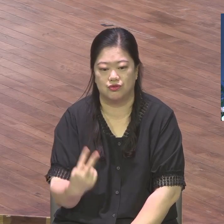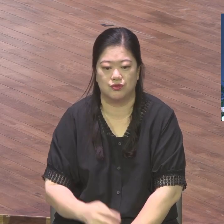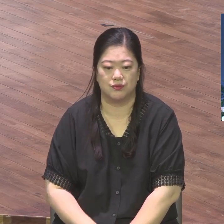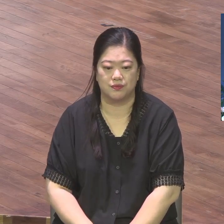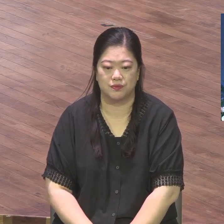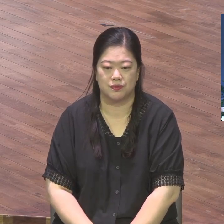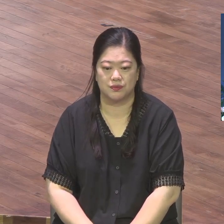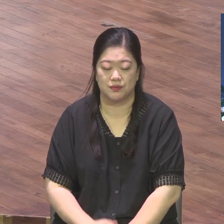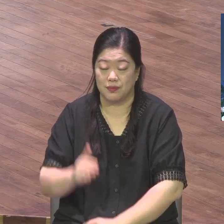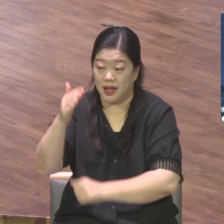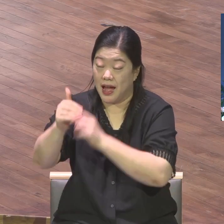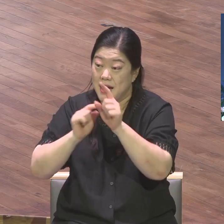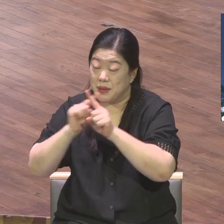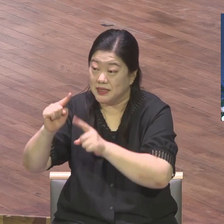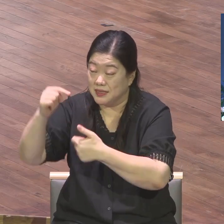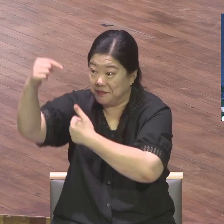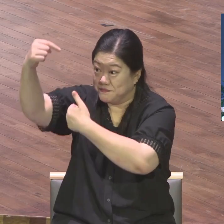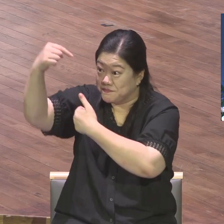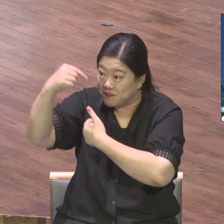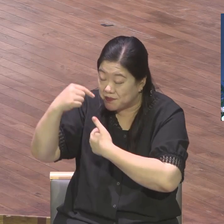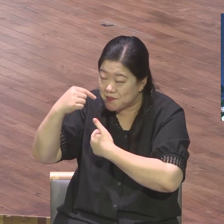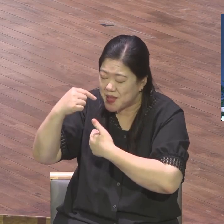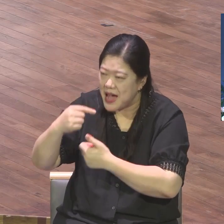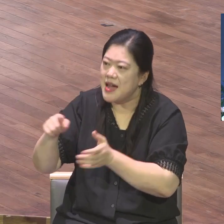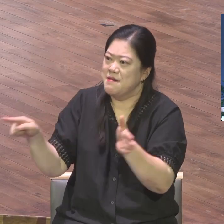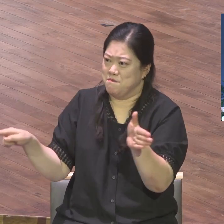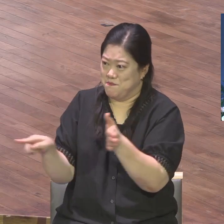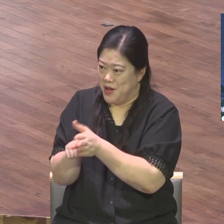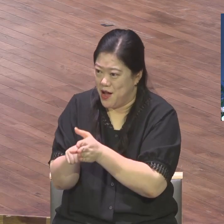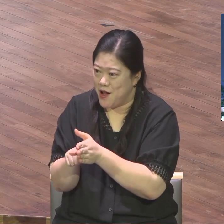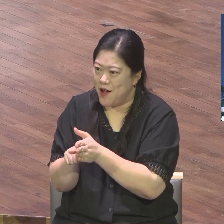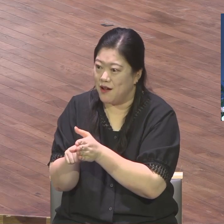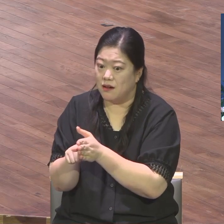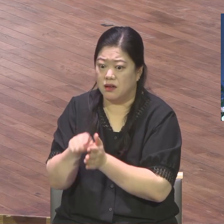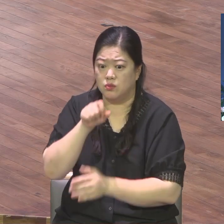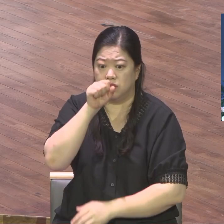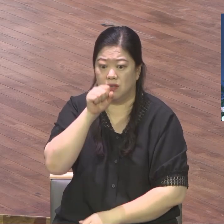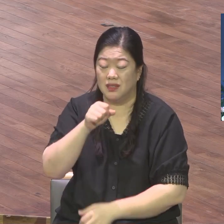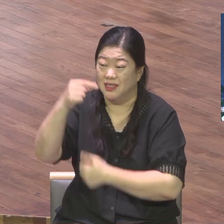말씀을 그대로 믿어야 되는데 완악해.